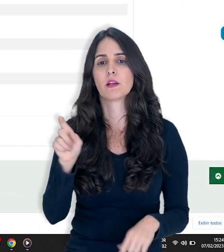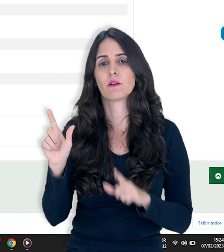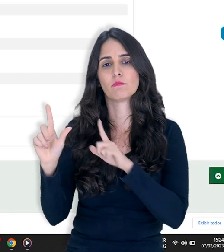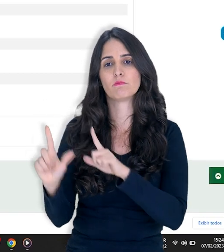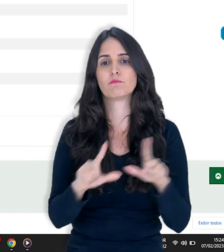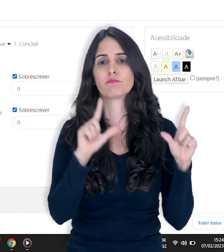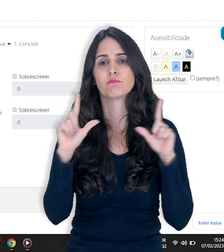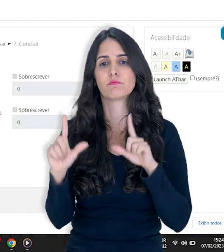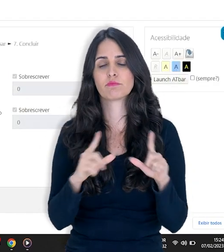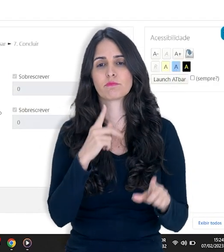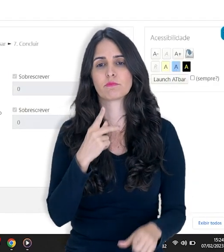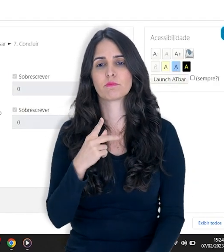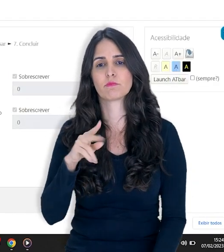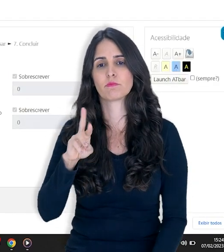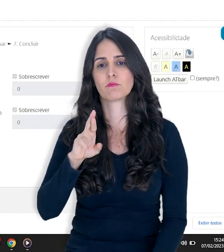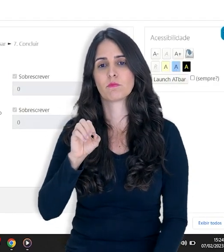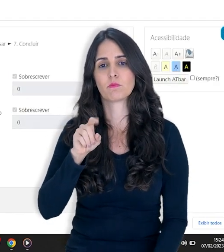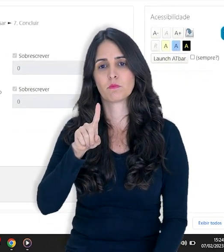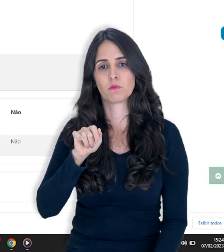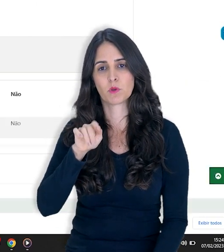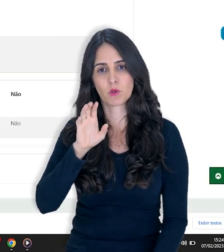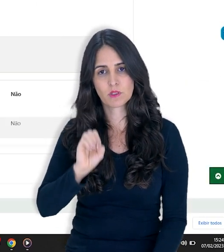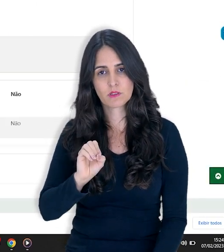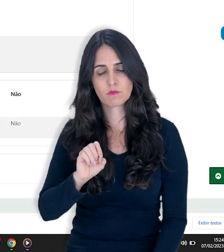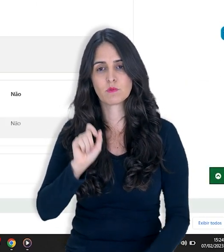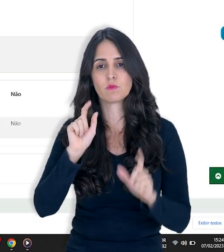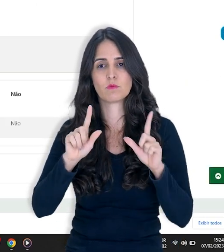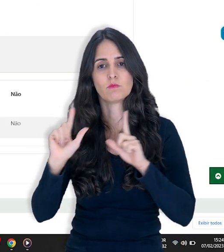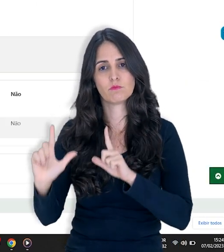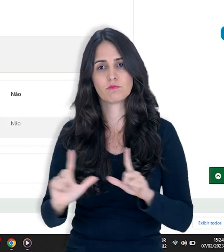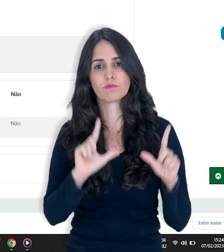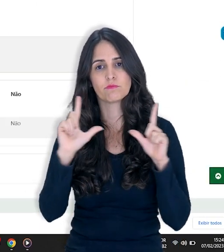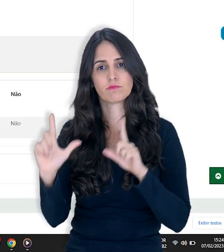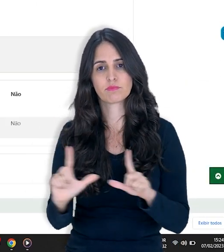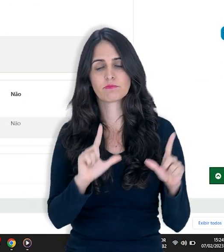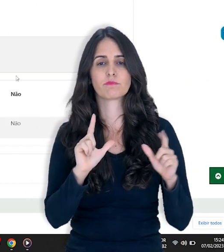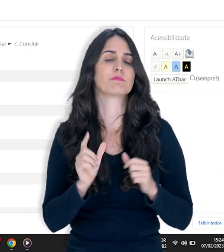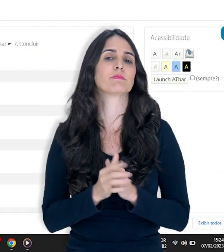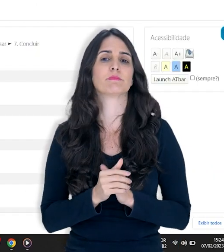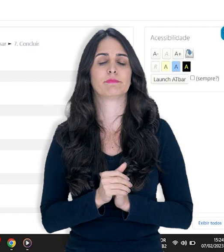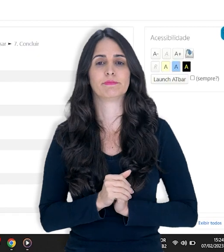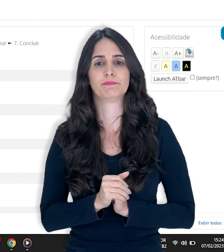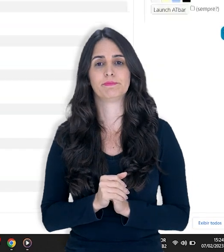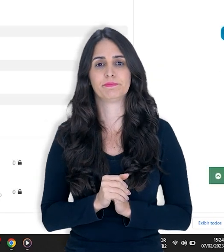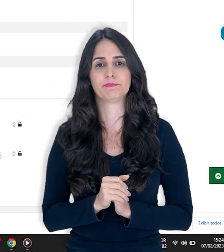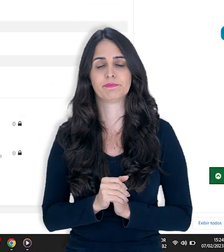botão próximo. Pode também continuar, clicar no botão próximo.